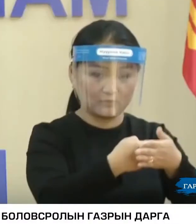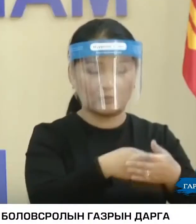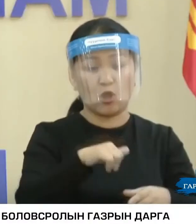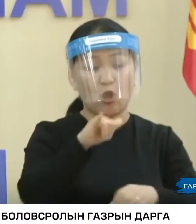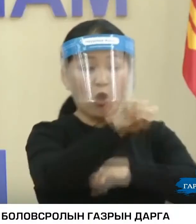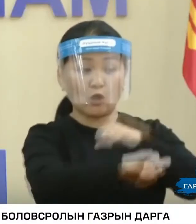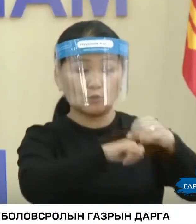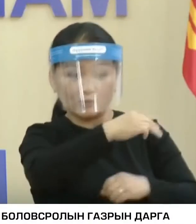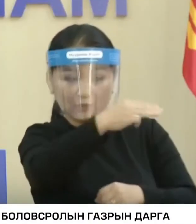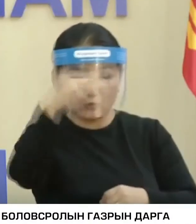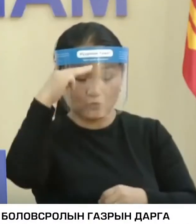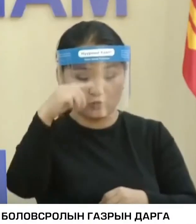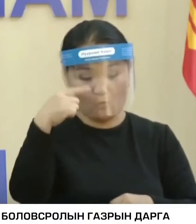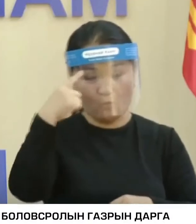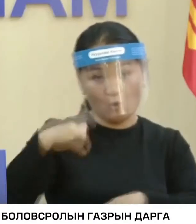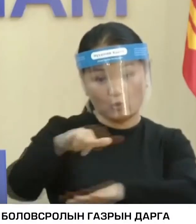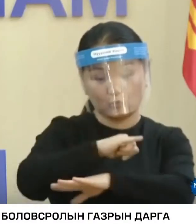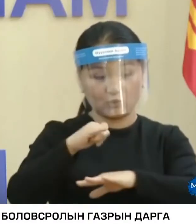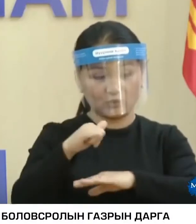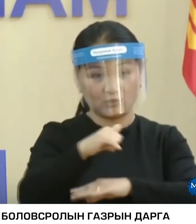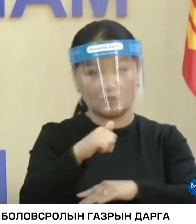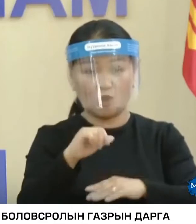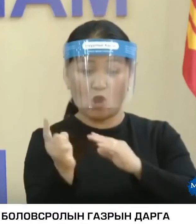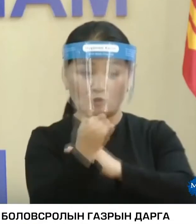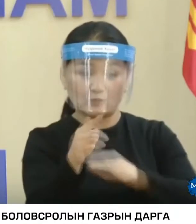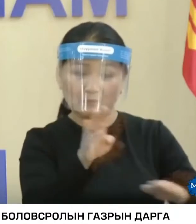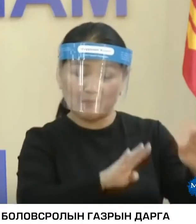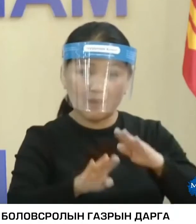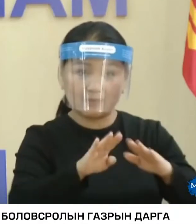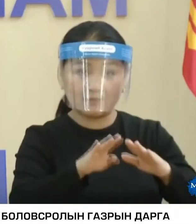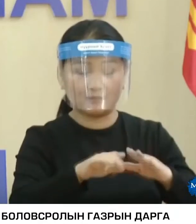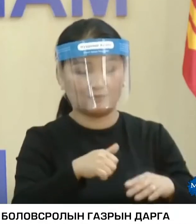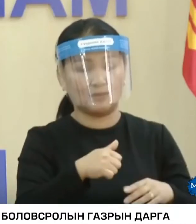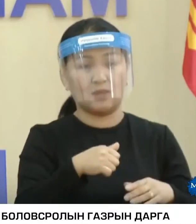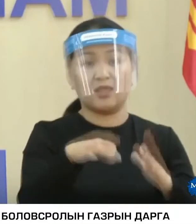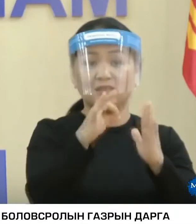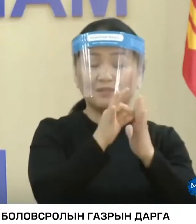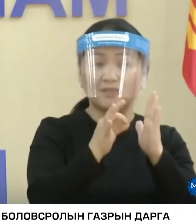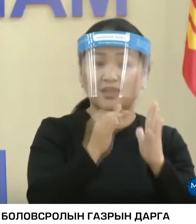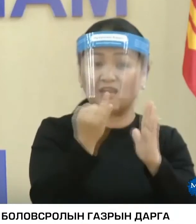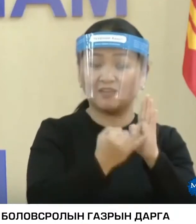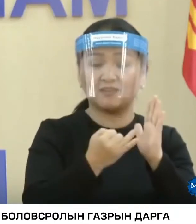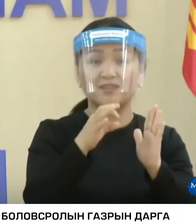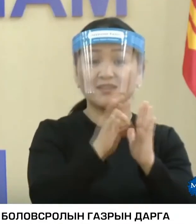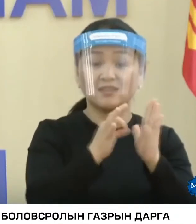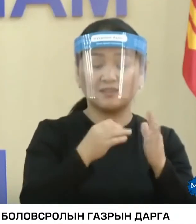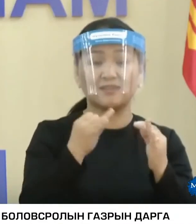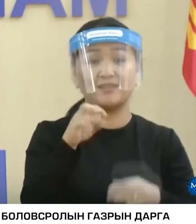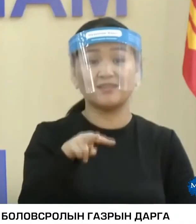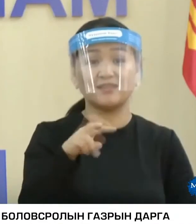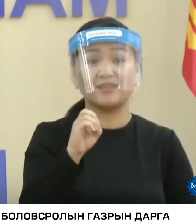улсын туршлага өөр орны онцлог нөхцөл байдлыг харгалзан ихтэй сургууль коллежийн лекцийг энэ оны 9 сарын